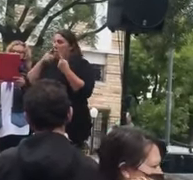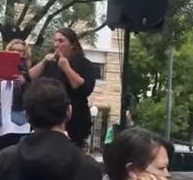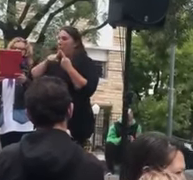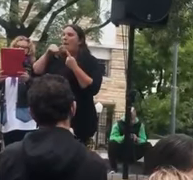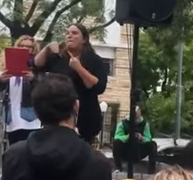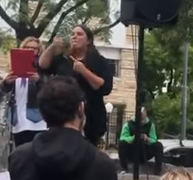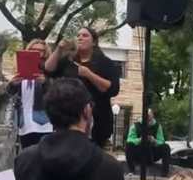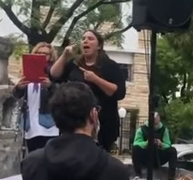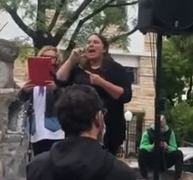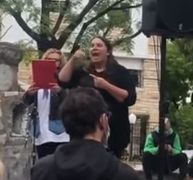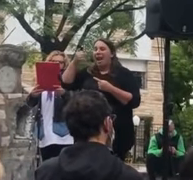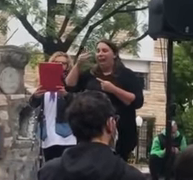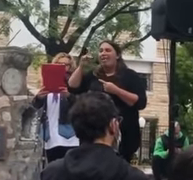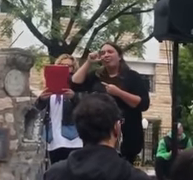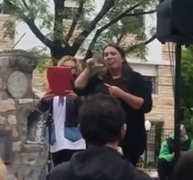Mariana del Pozo,